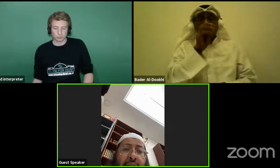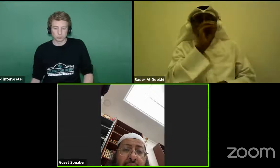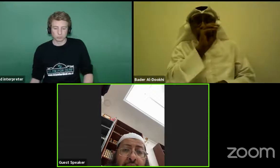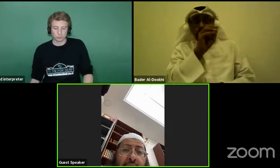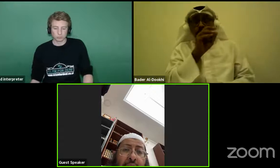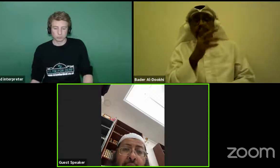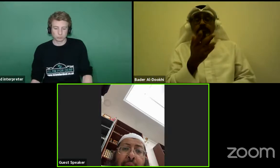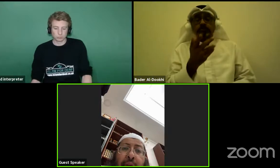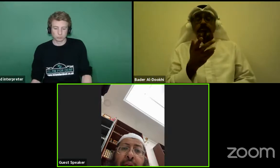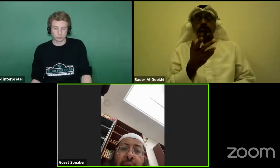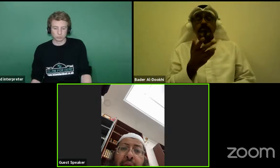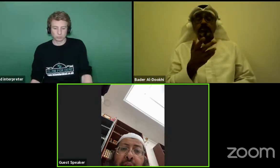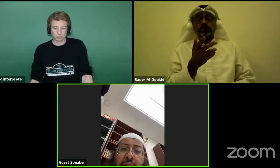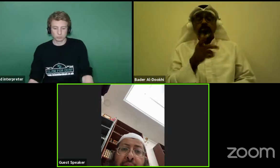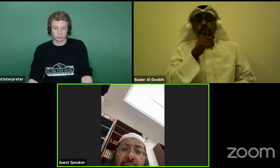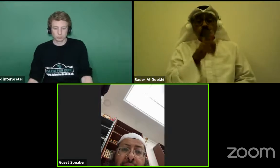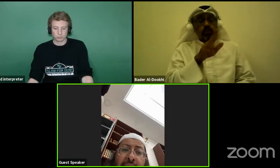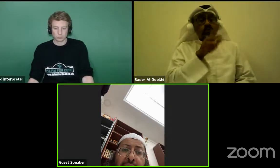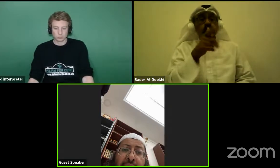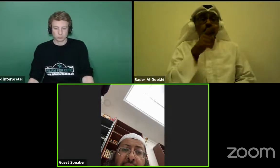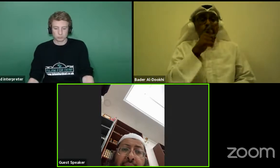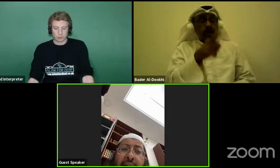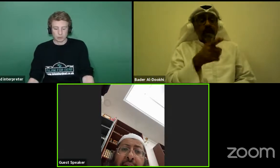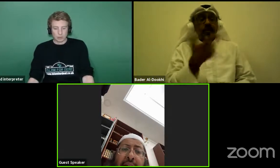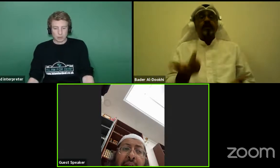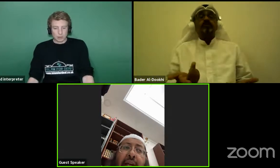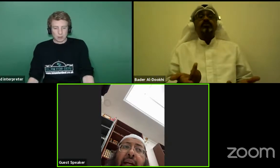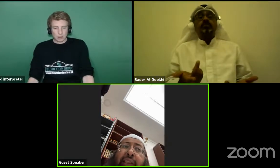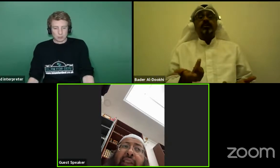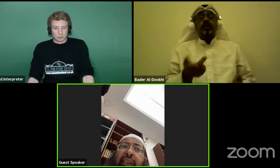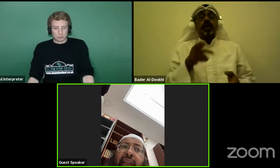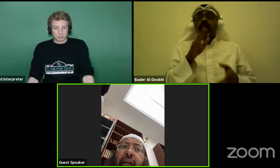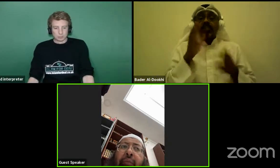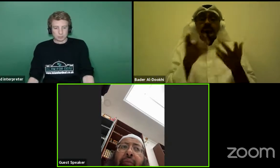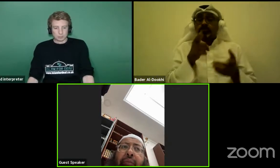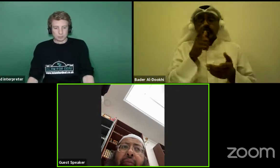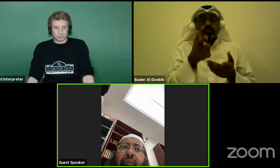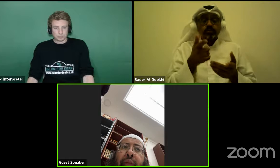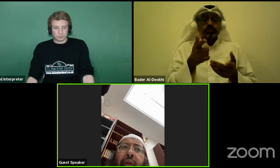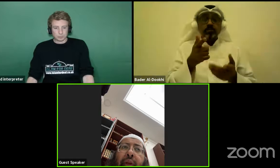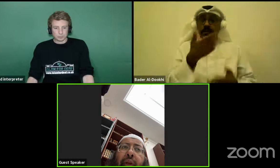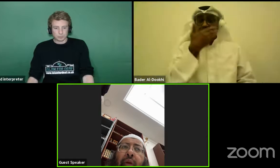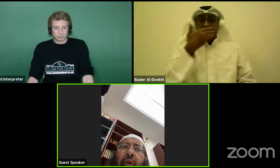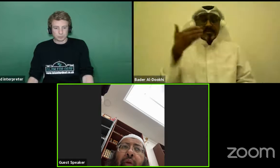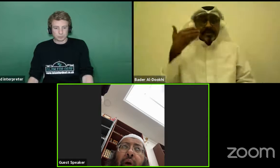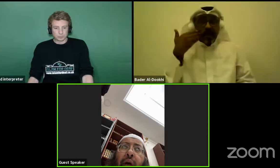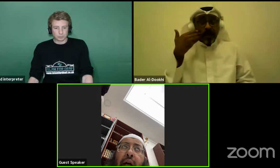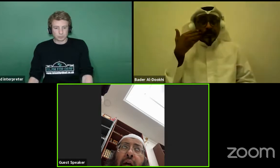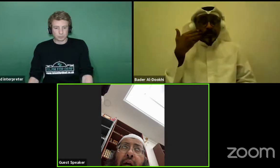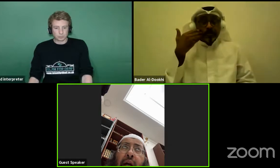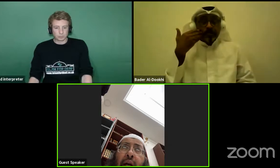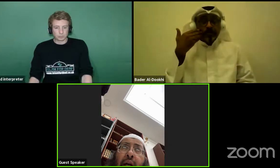الإيمان، مما يدل على أن الصيام